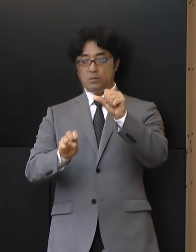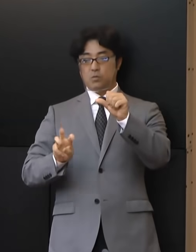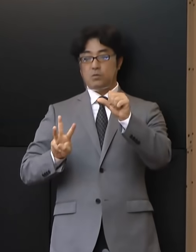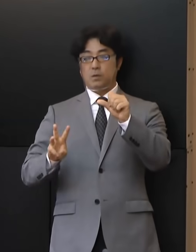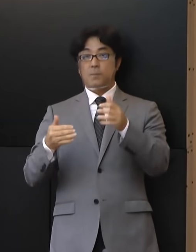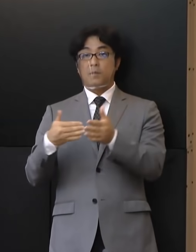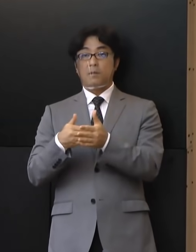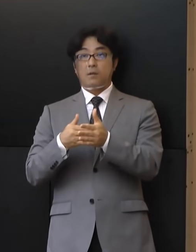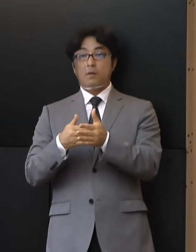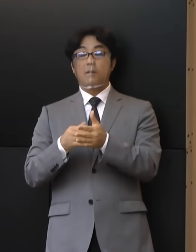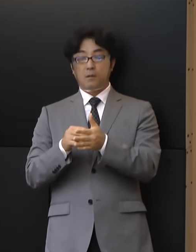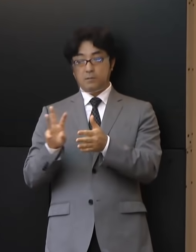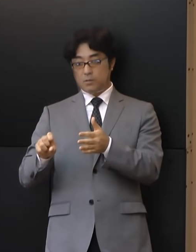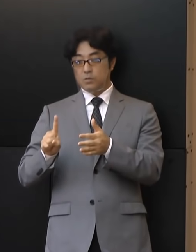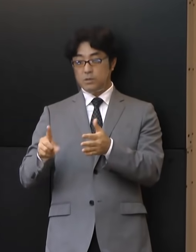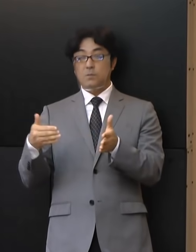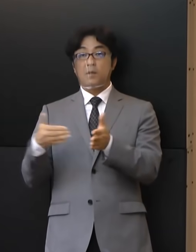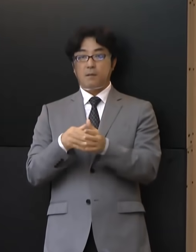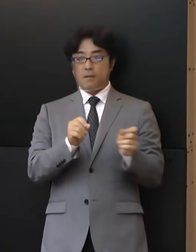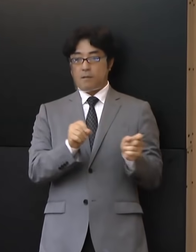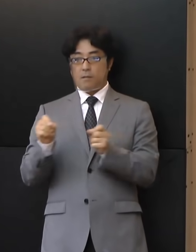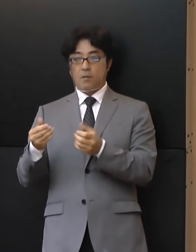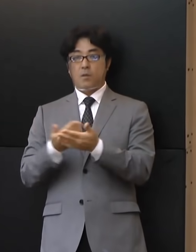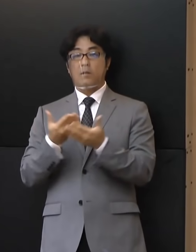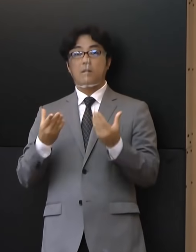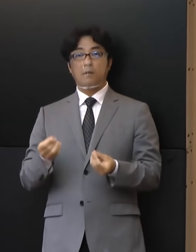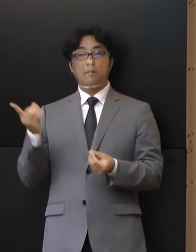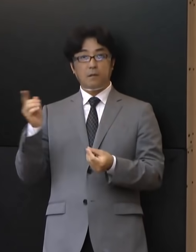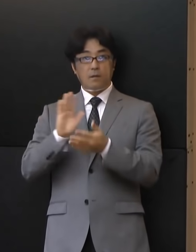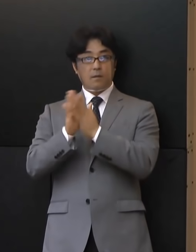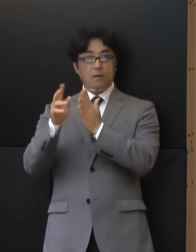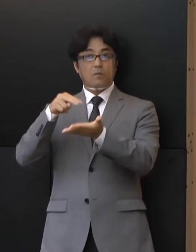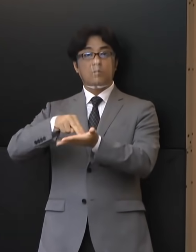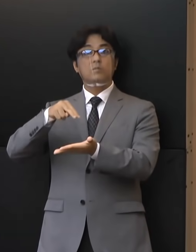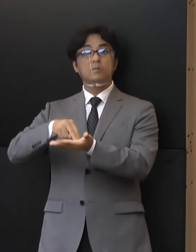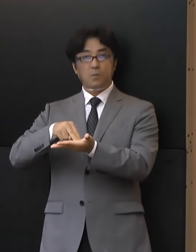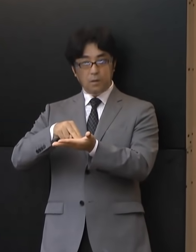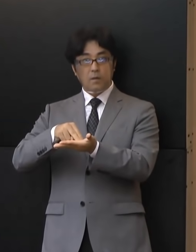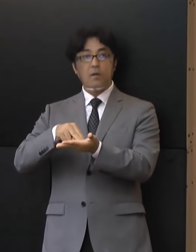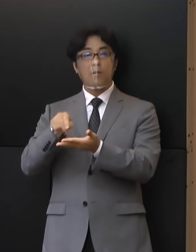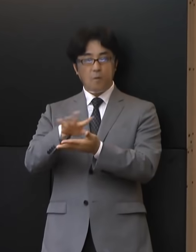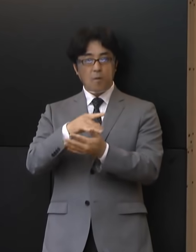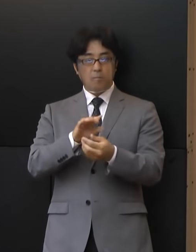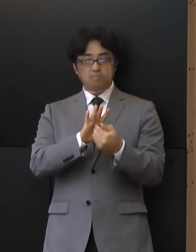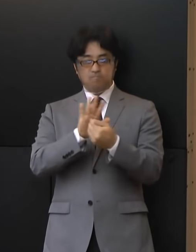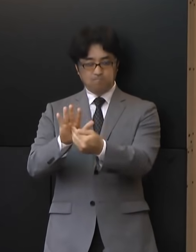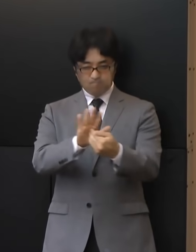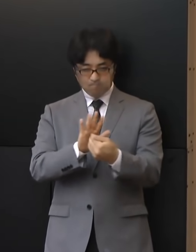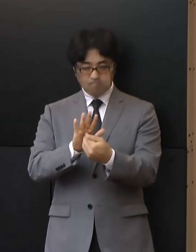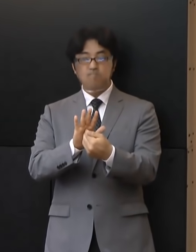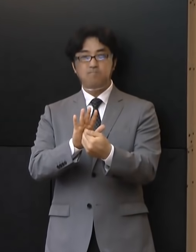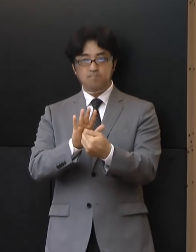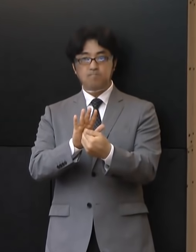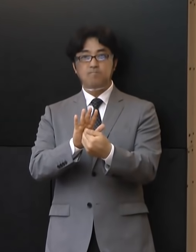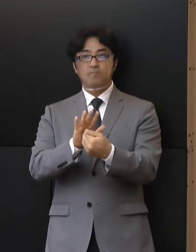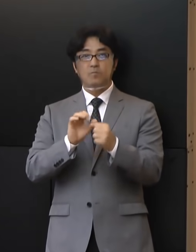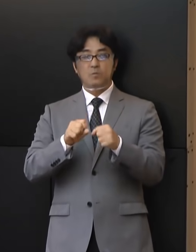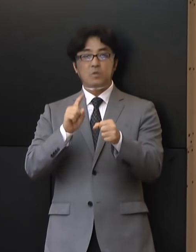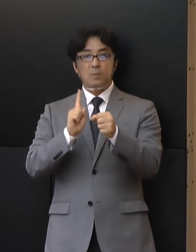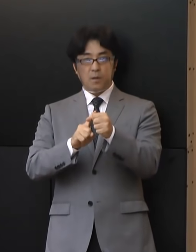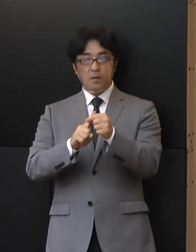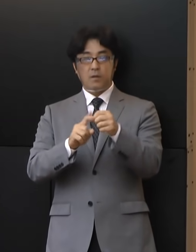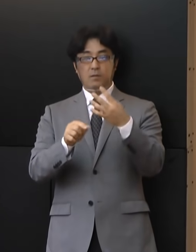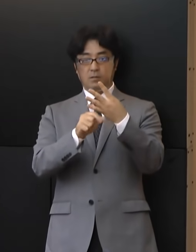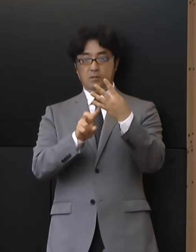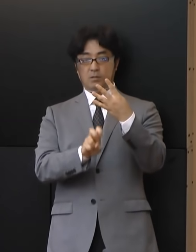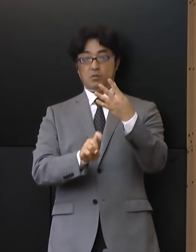。これを受け、県として引き続き感染拡大防止に全力で取り組むため、4月22日に策定